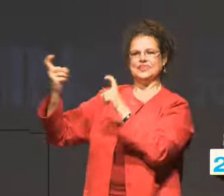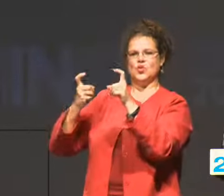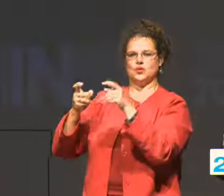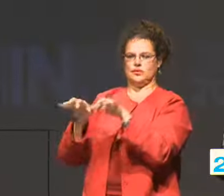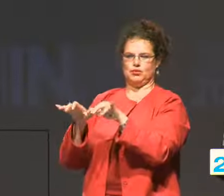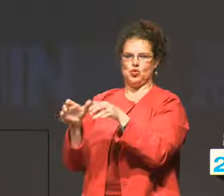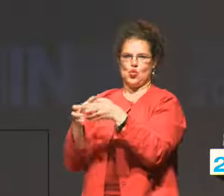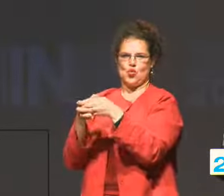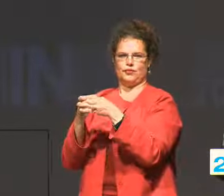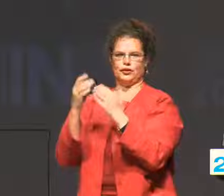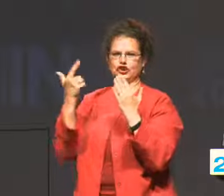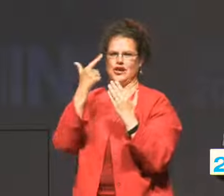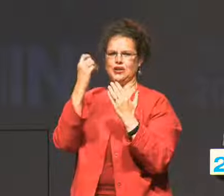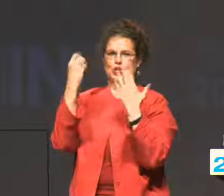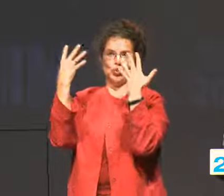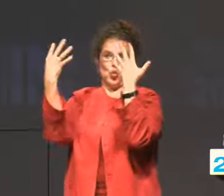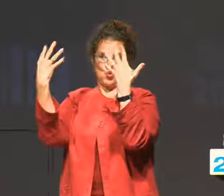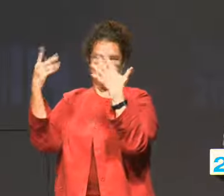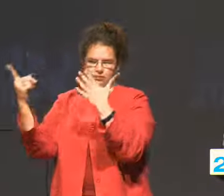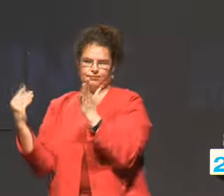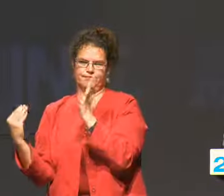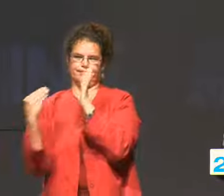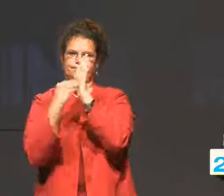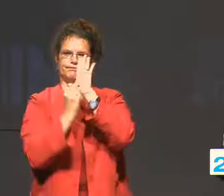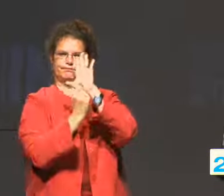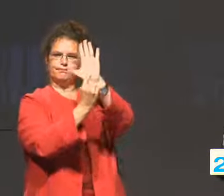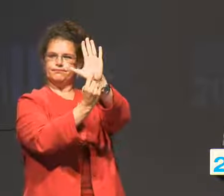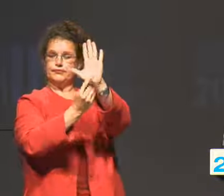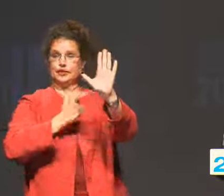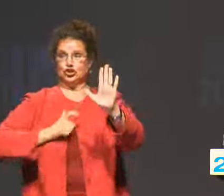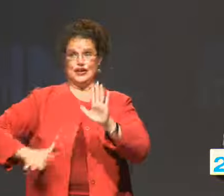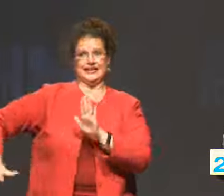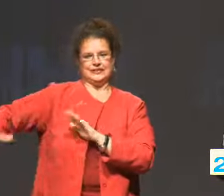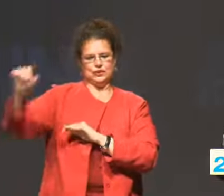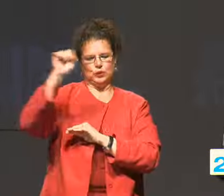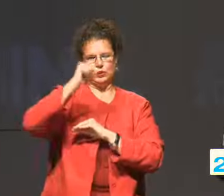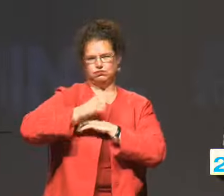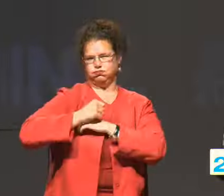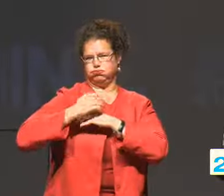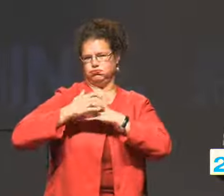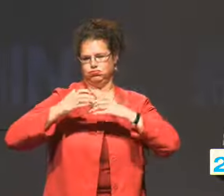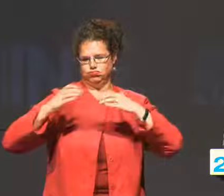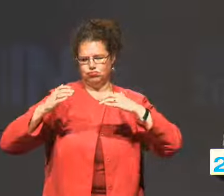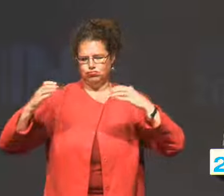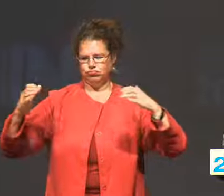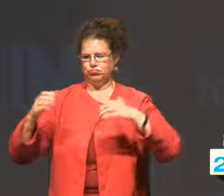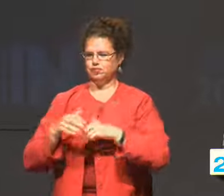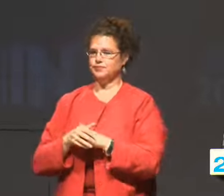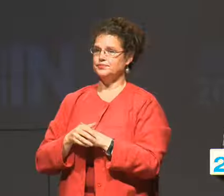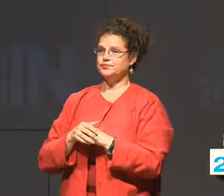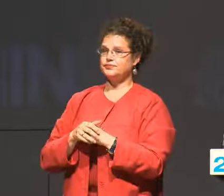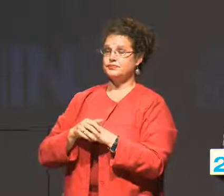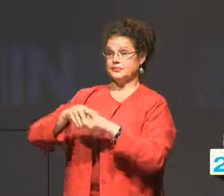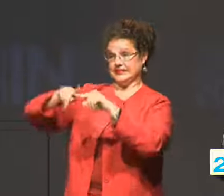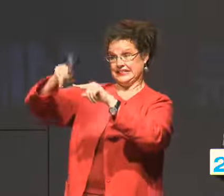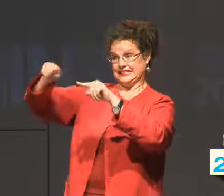viel breiter zu verstehen. Wir haben jetzt, gerade im 2009 hat das Büro, das Bundesamt für Statistik auch